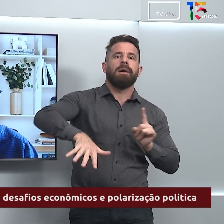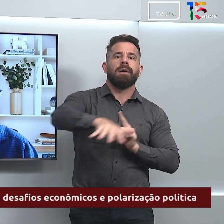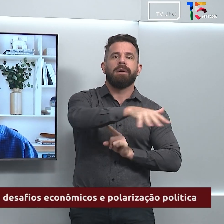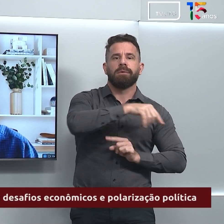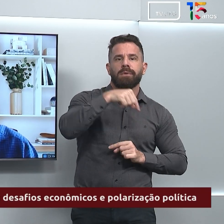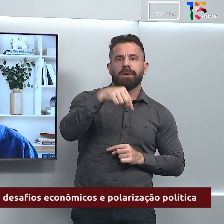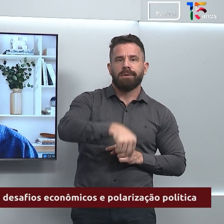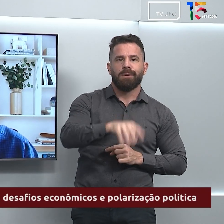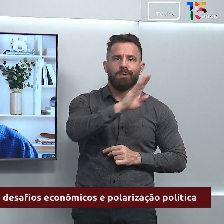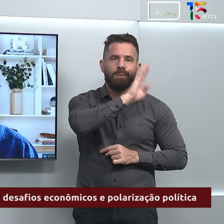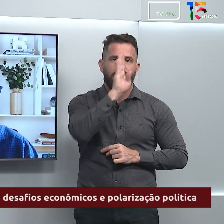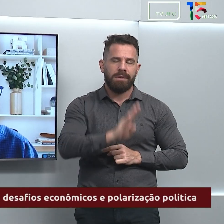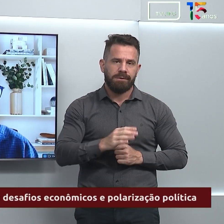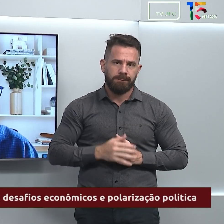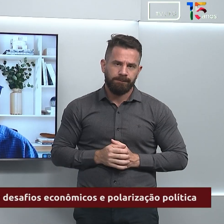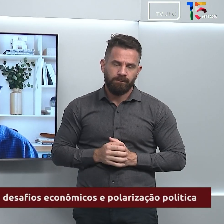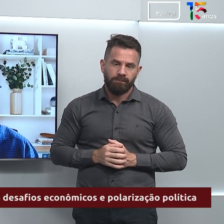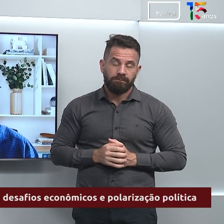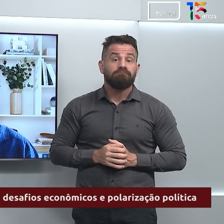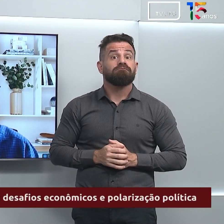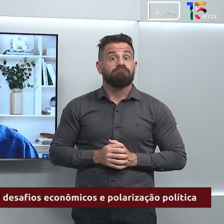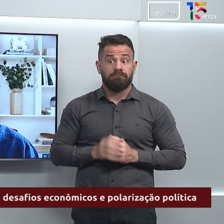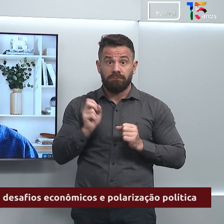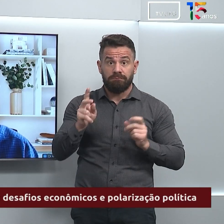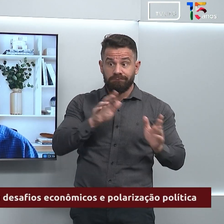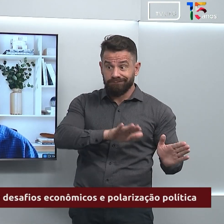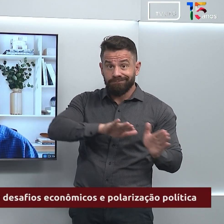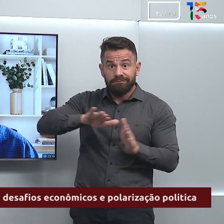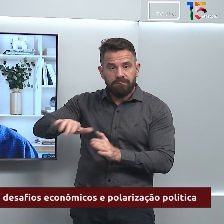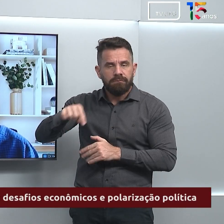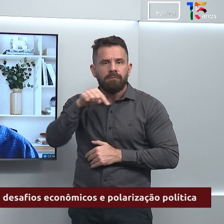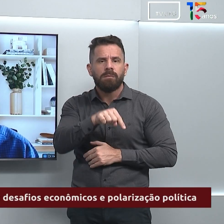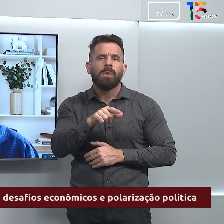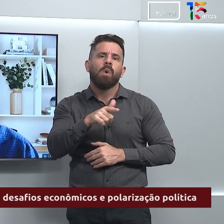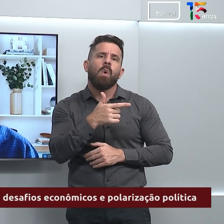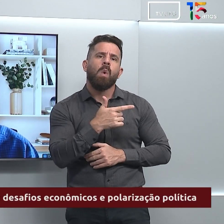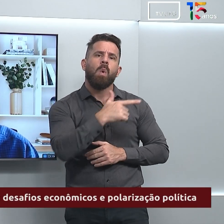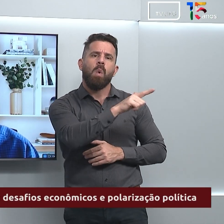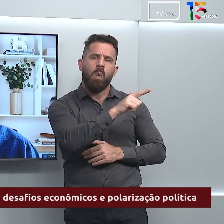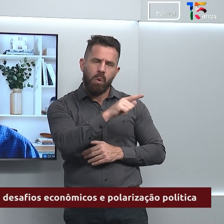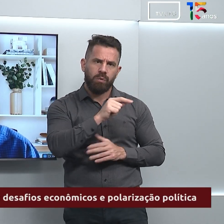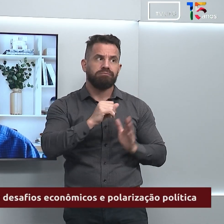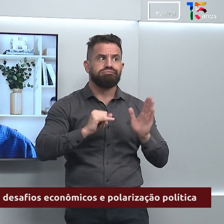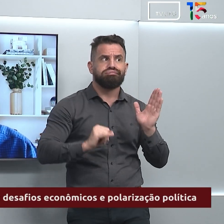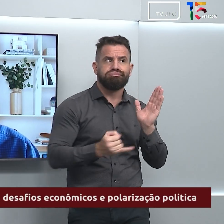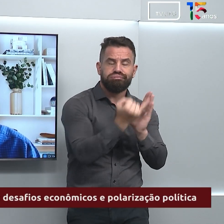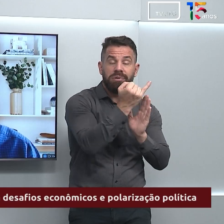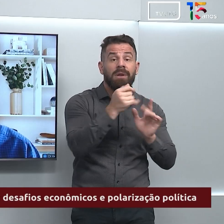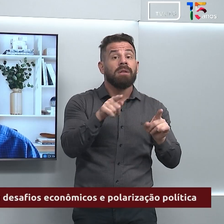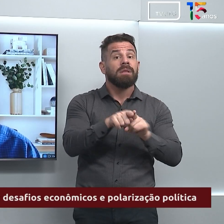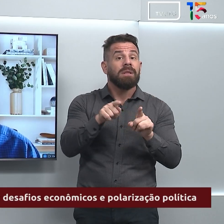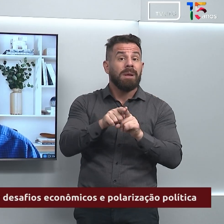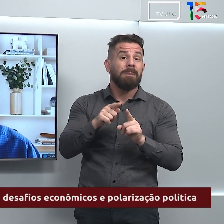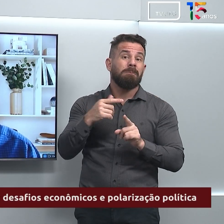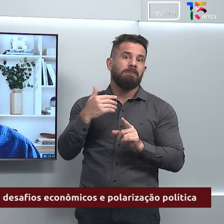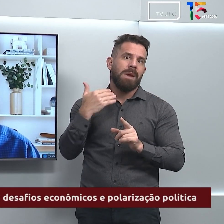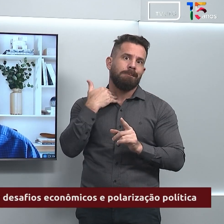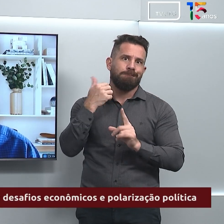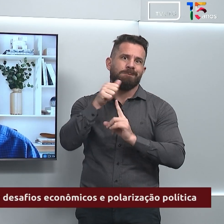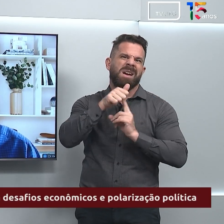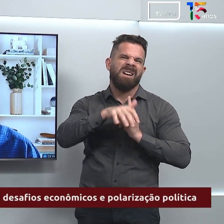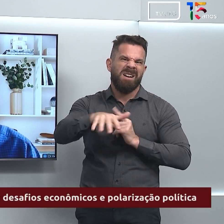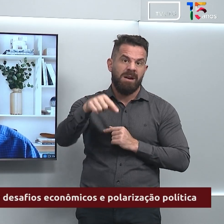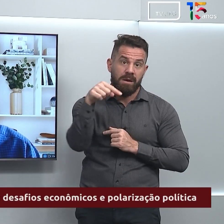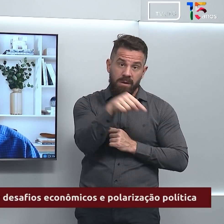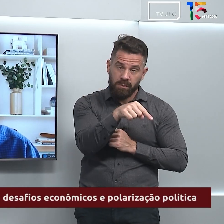inflação. Por outro lado, a taxa de juros elevada e a promessa do Banco Central de mais elevação de